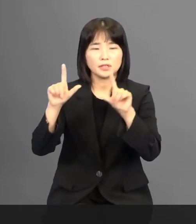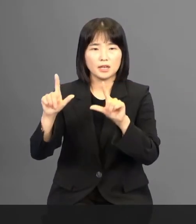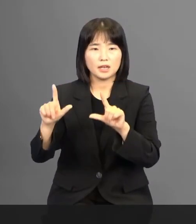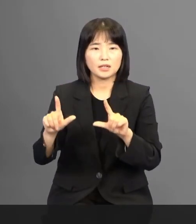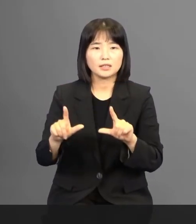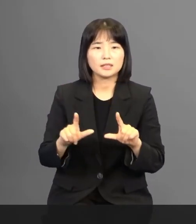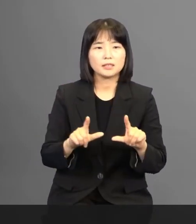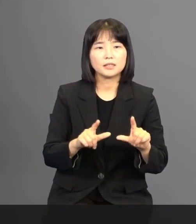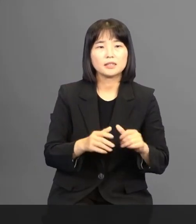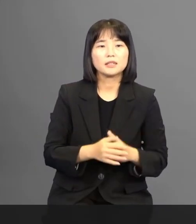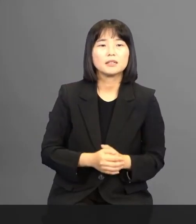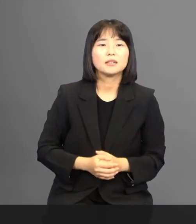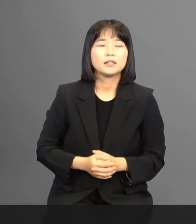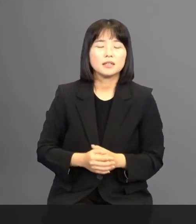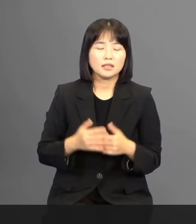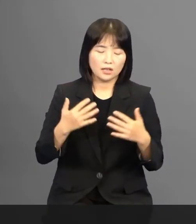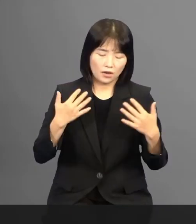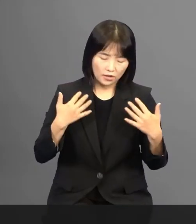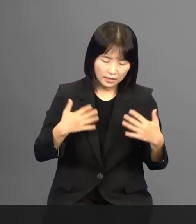순종하며 살리니